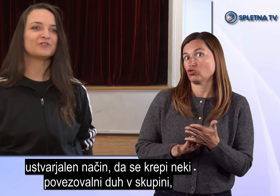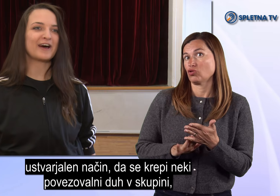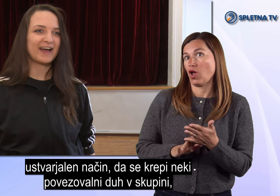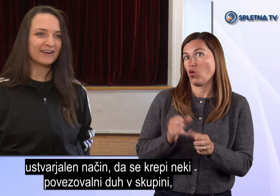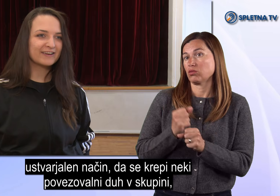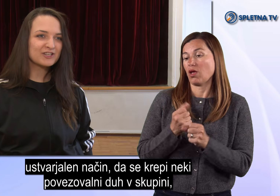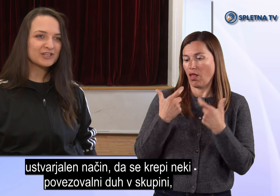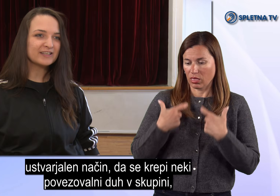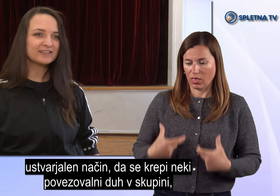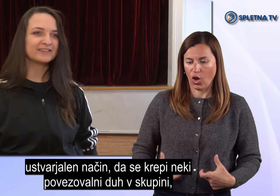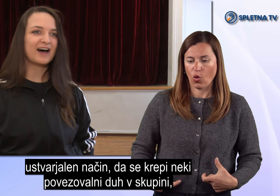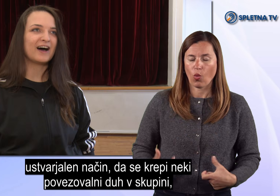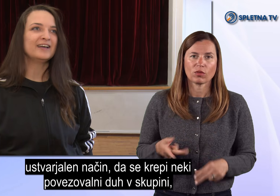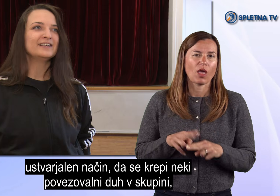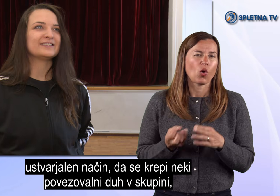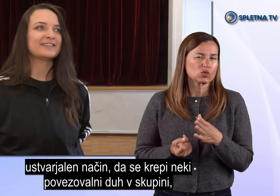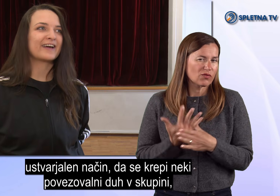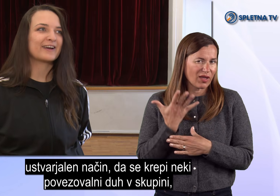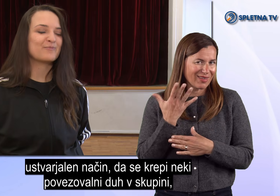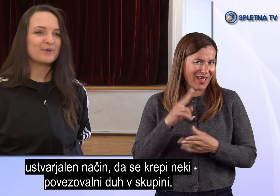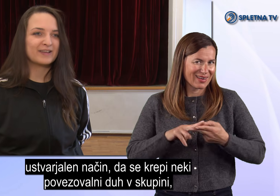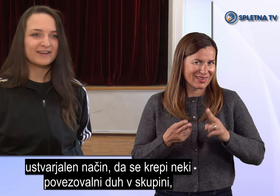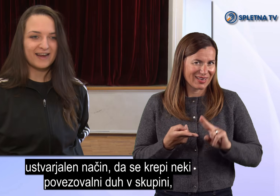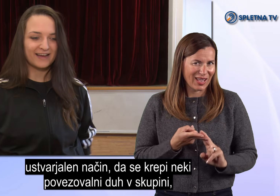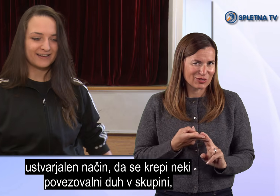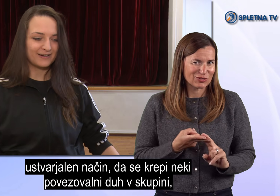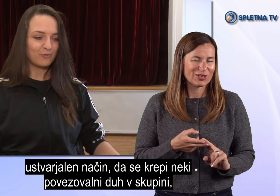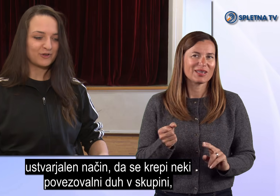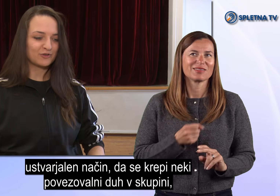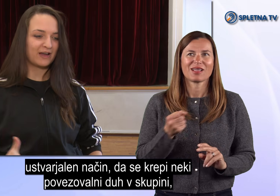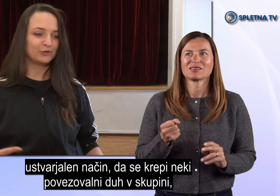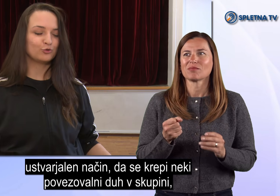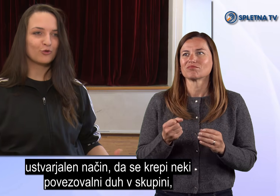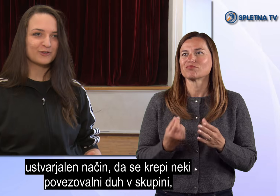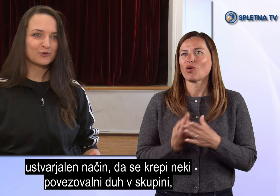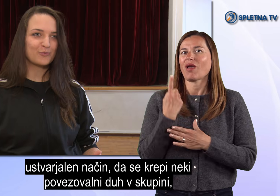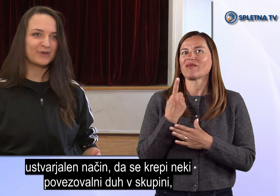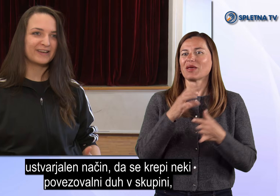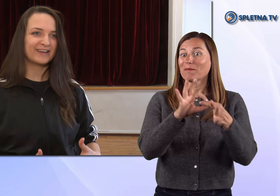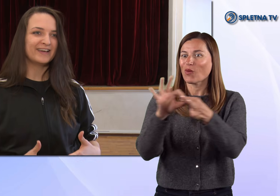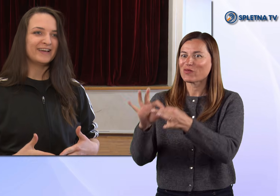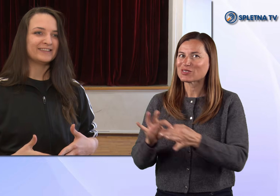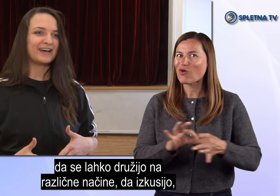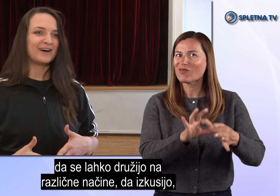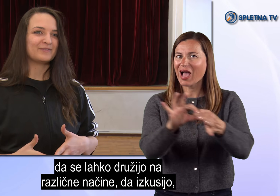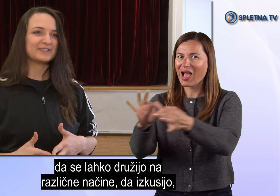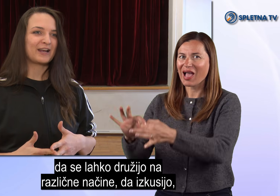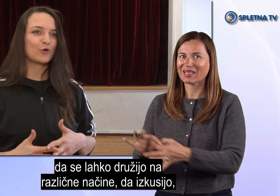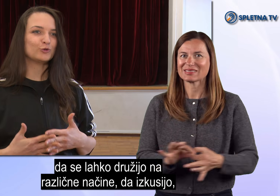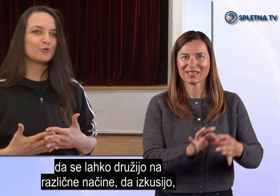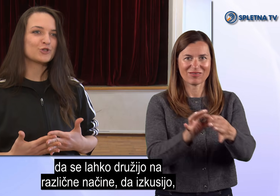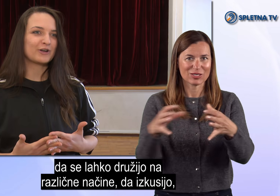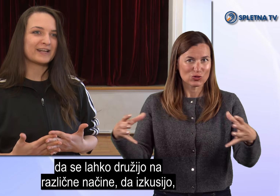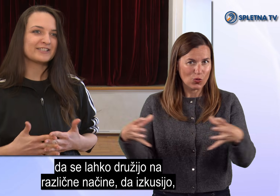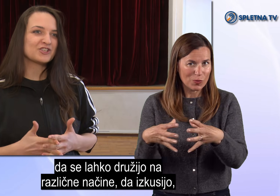na ustvarjalen način, da se krepi nek povezovalen duh v skupini, da se